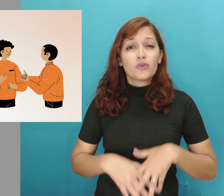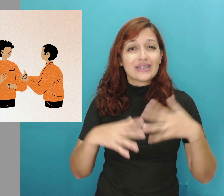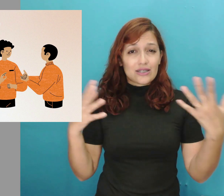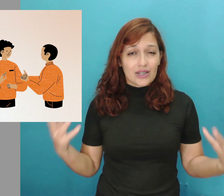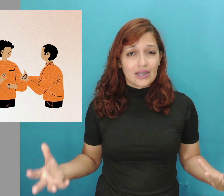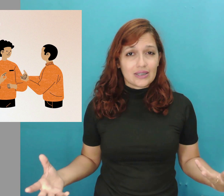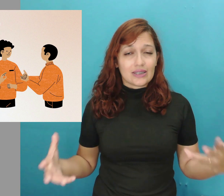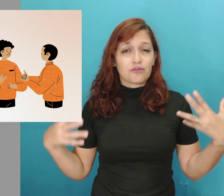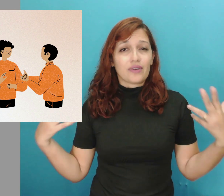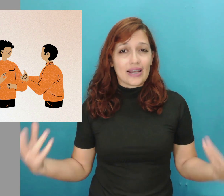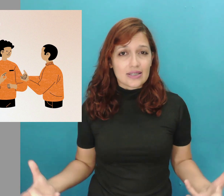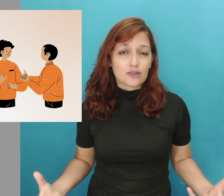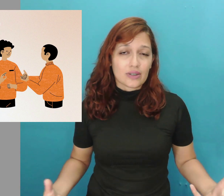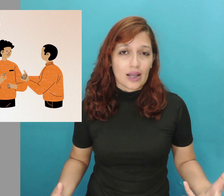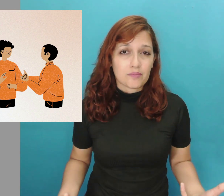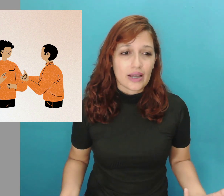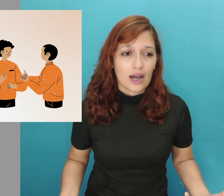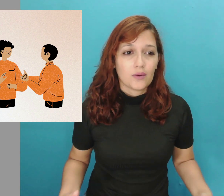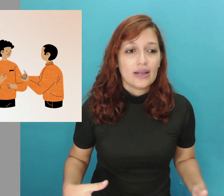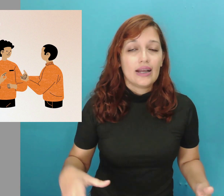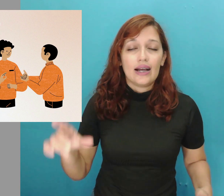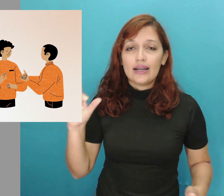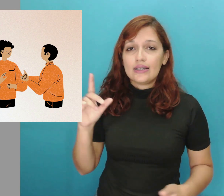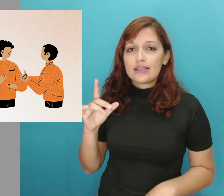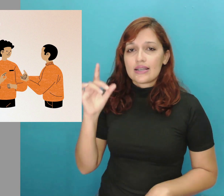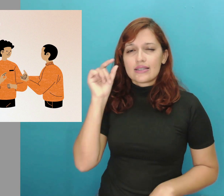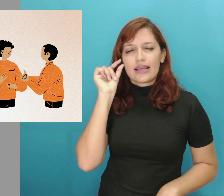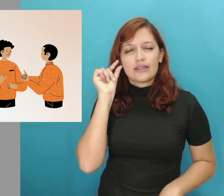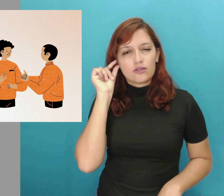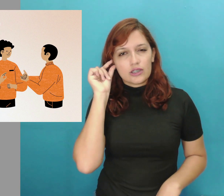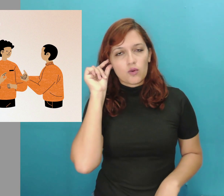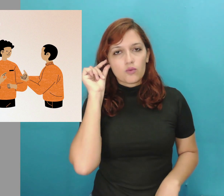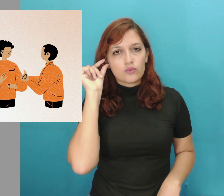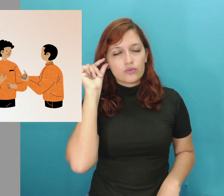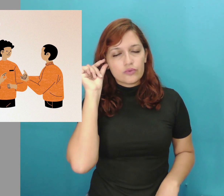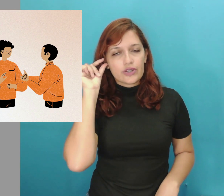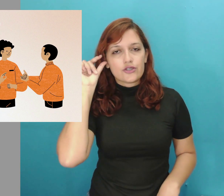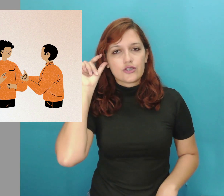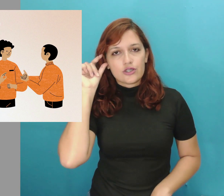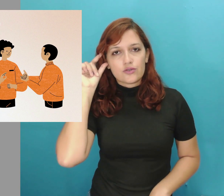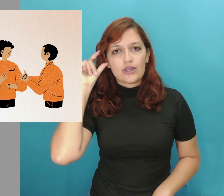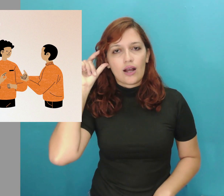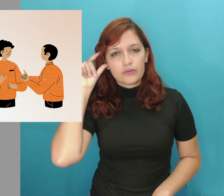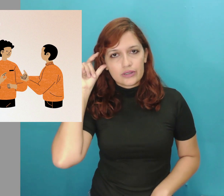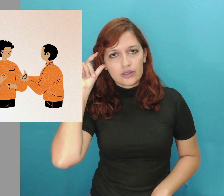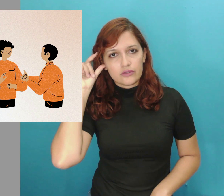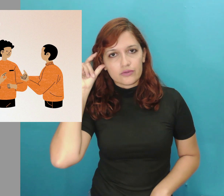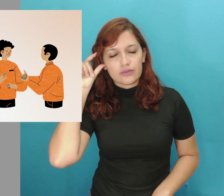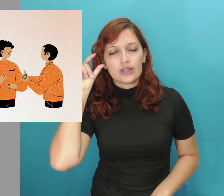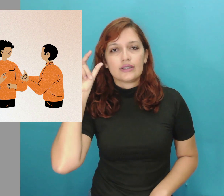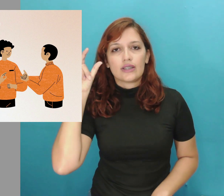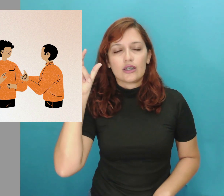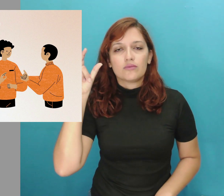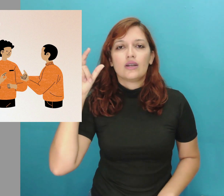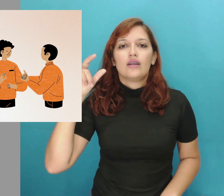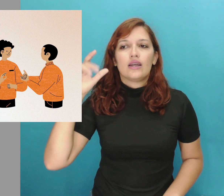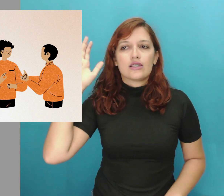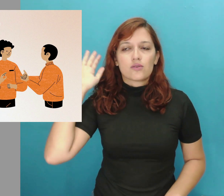muita gente que faz leitura labial, antes eles ainda tinham algum vestígio auditivo. Então, eles